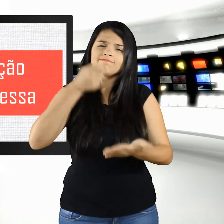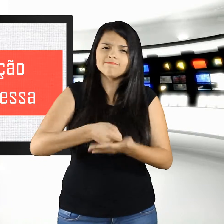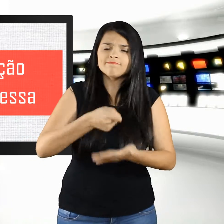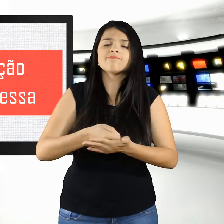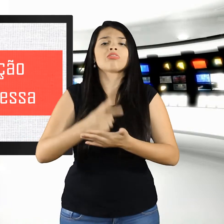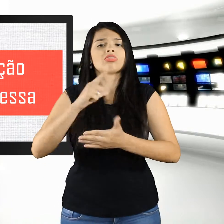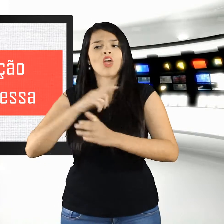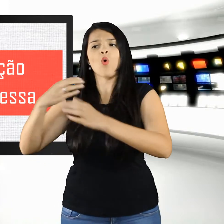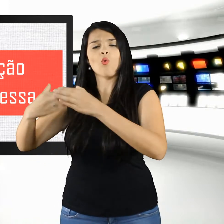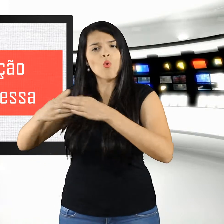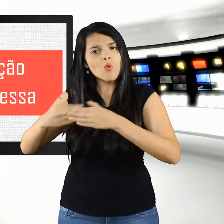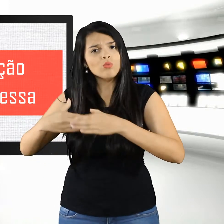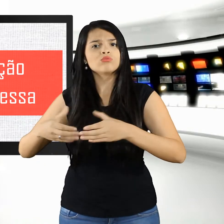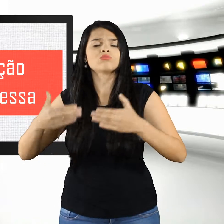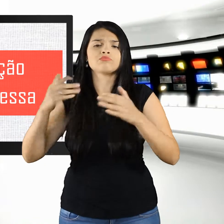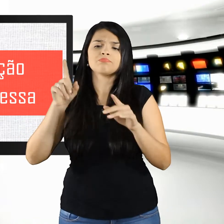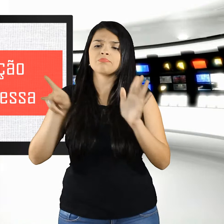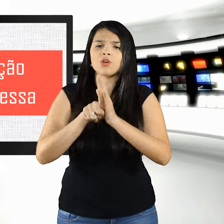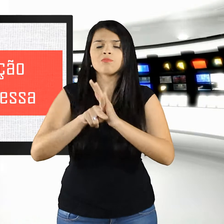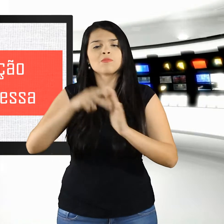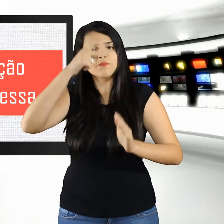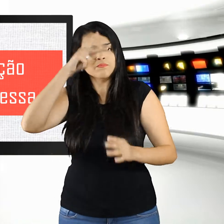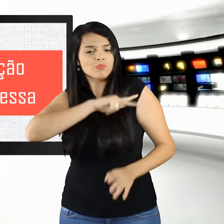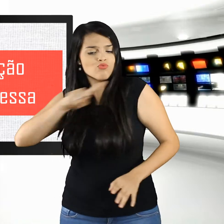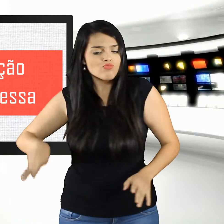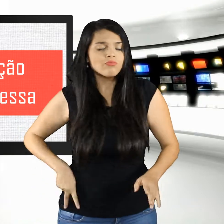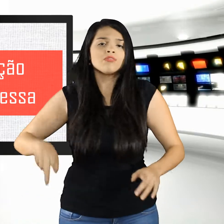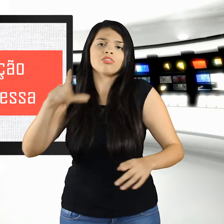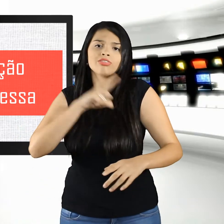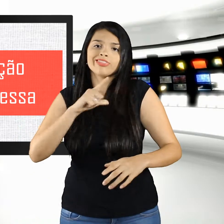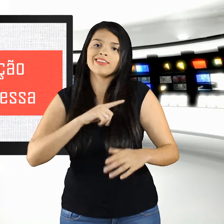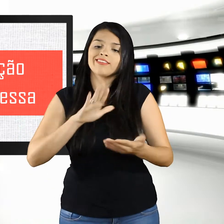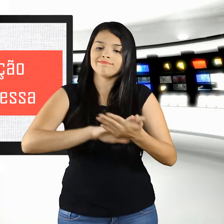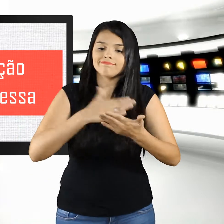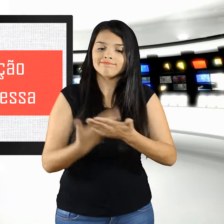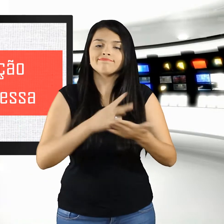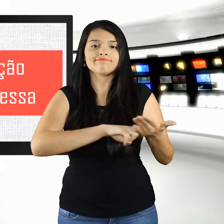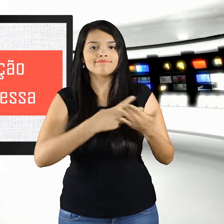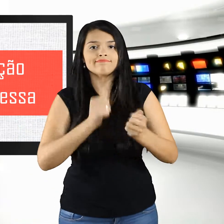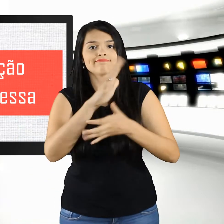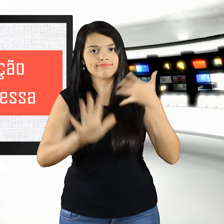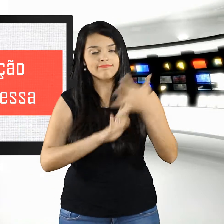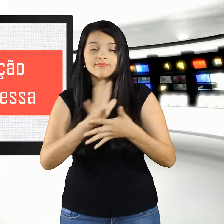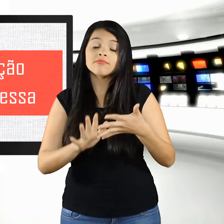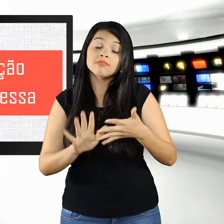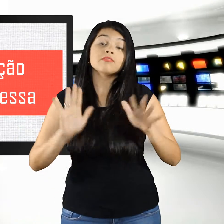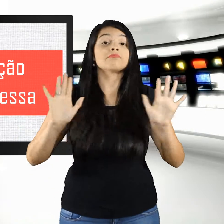concurso público para tradutores e intérpretes da língua brasileira de sinais. Mas é claro que a